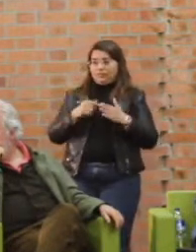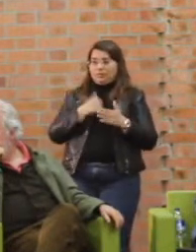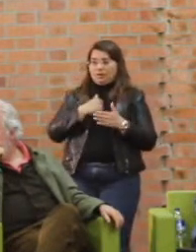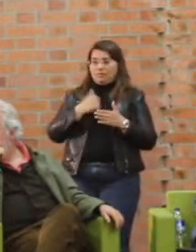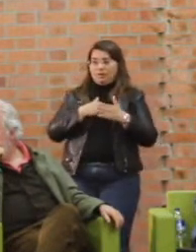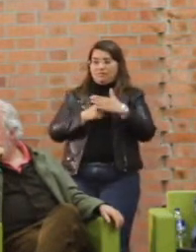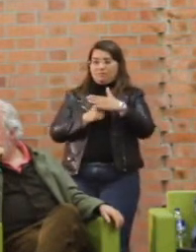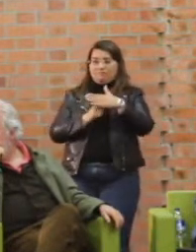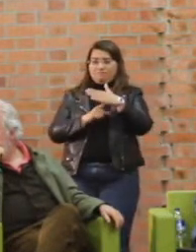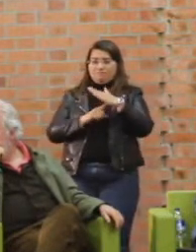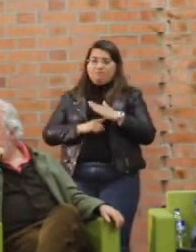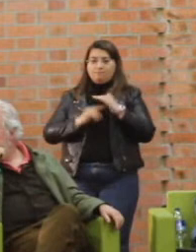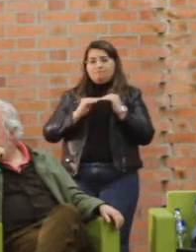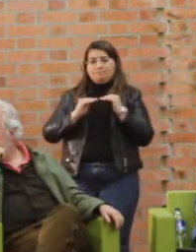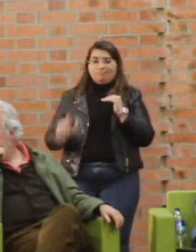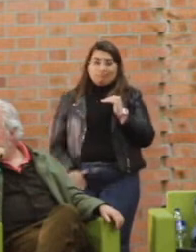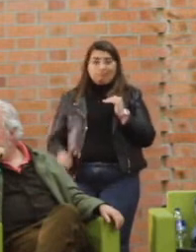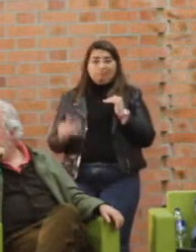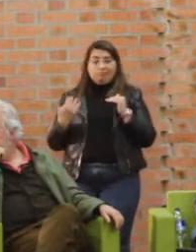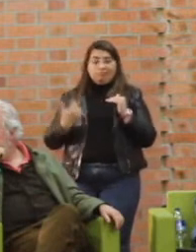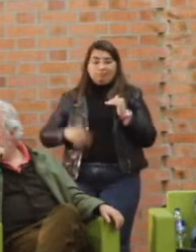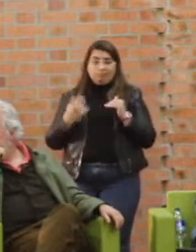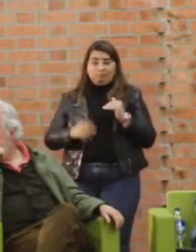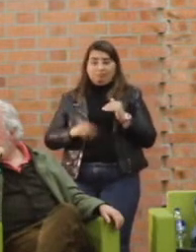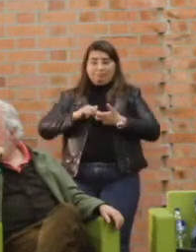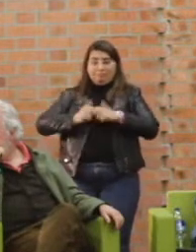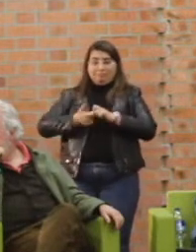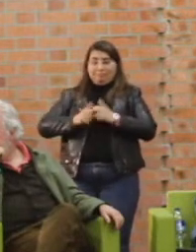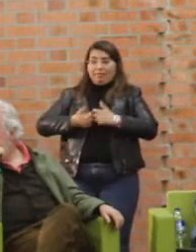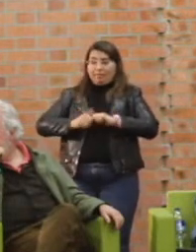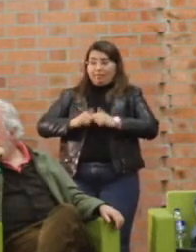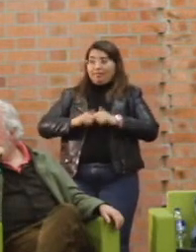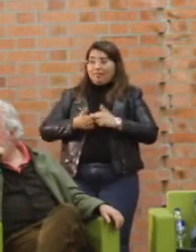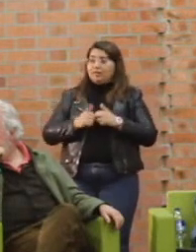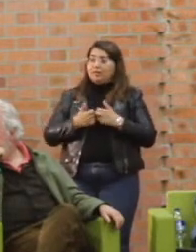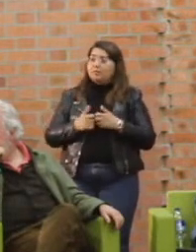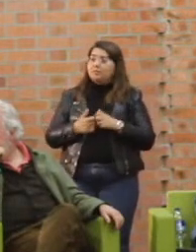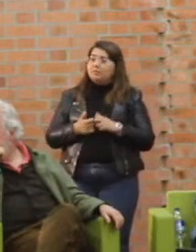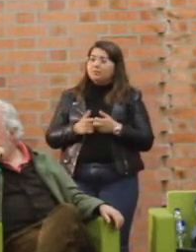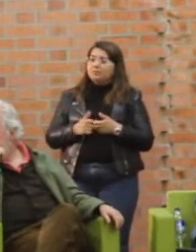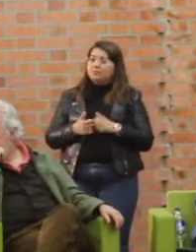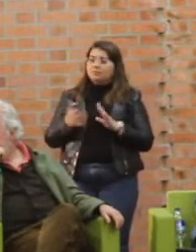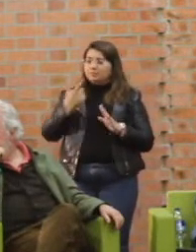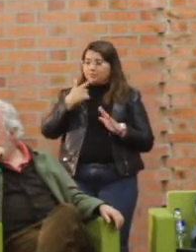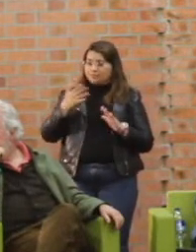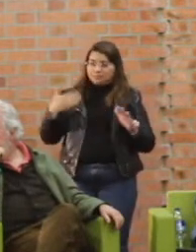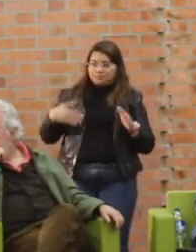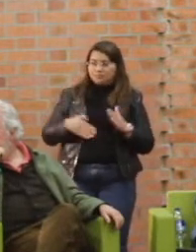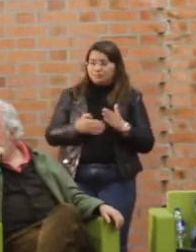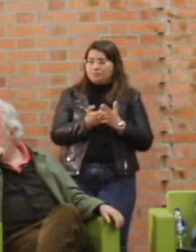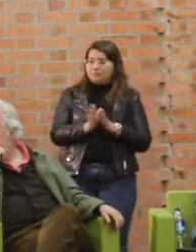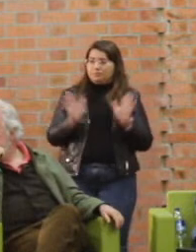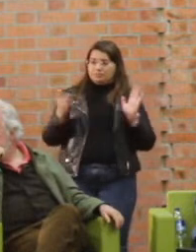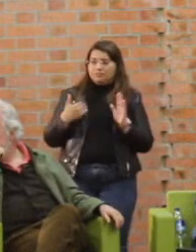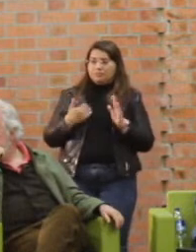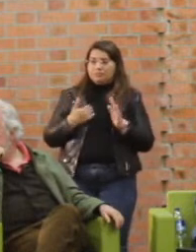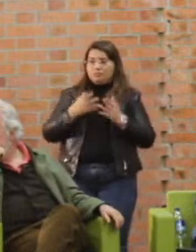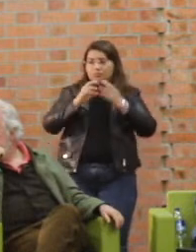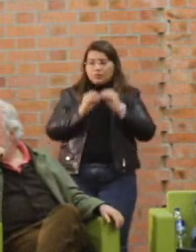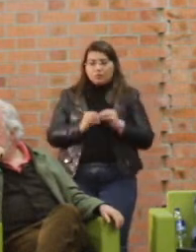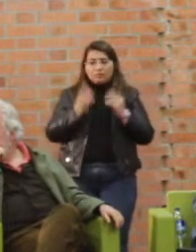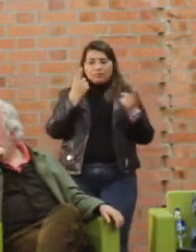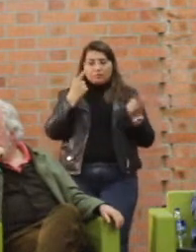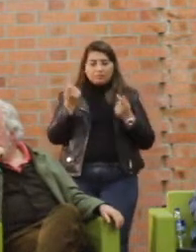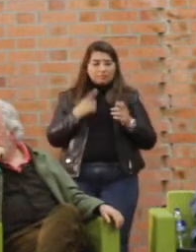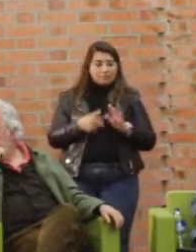de que las personas con discapacidad son un defecto de la naturaleza y ese está inmerso en la forma en que